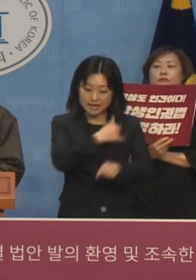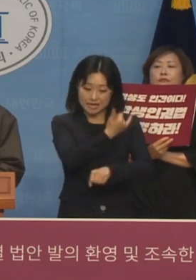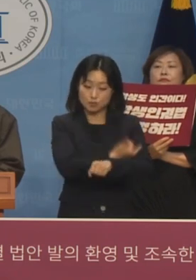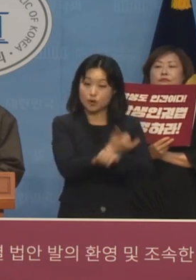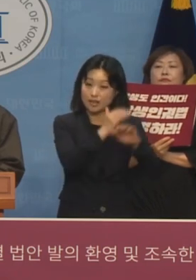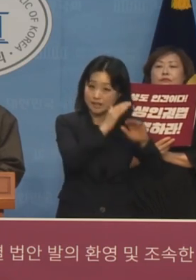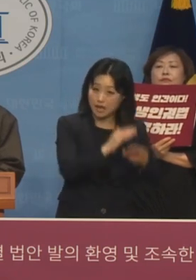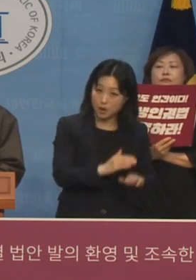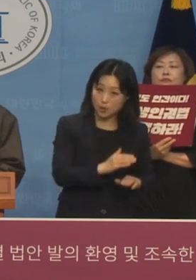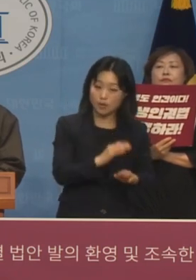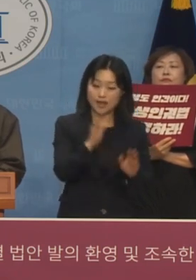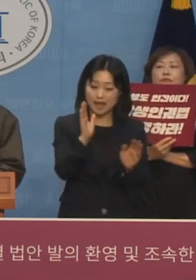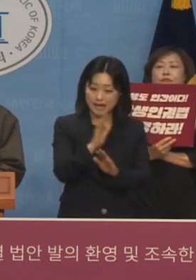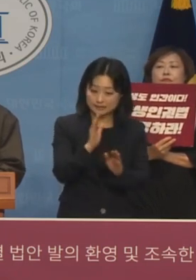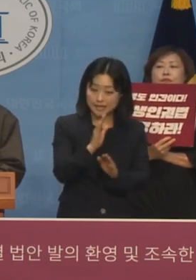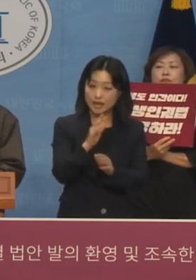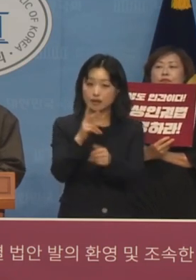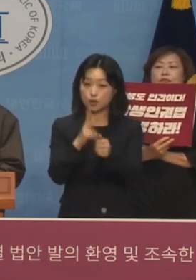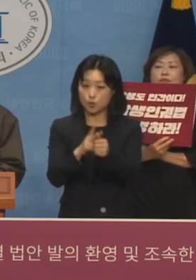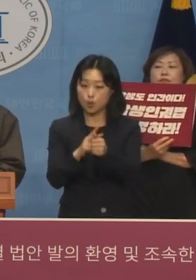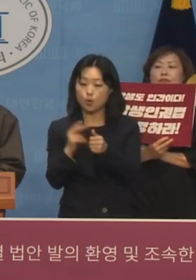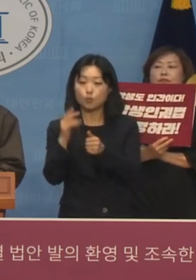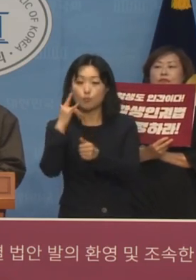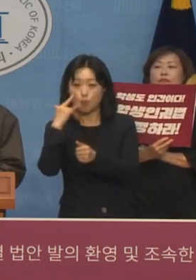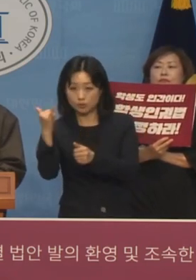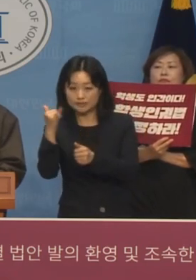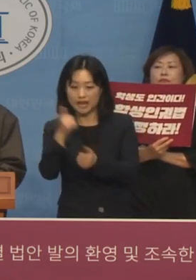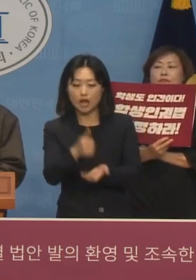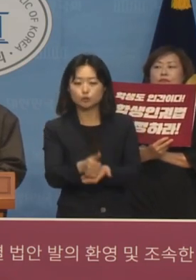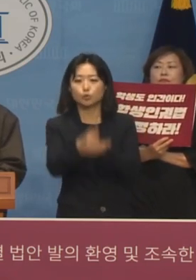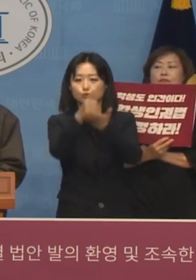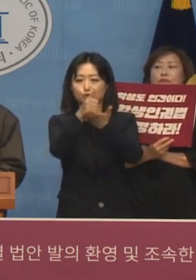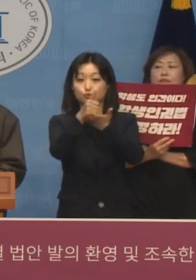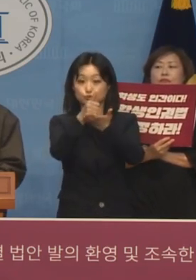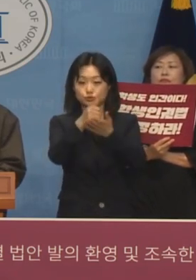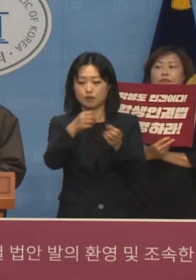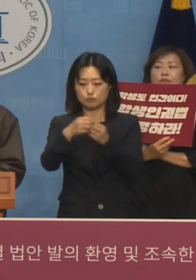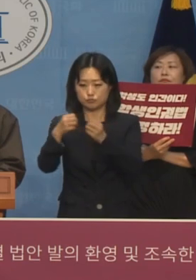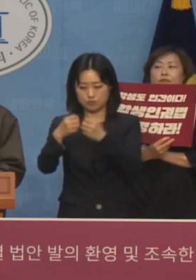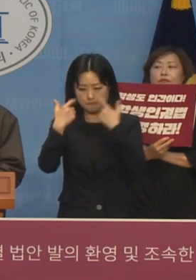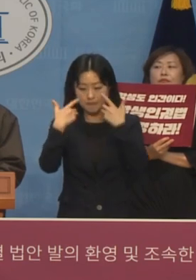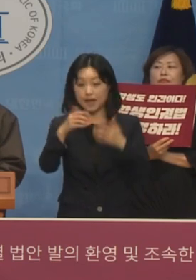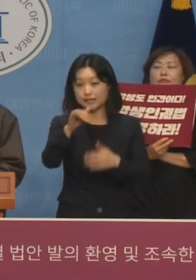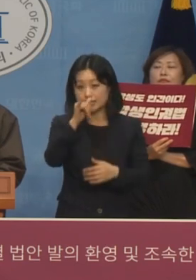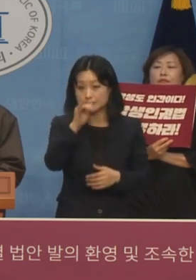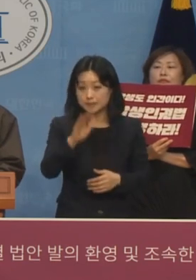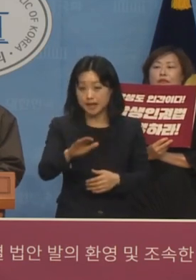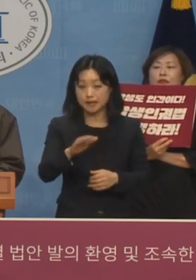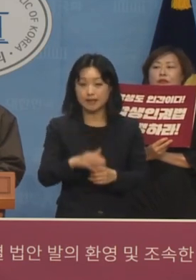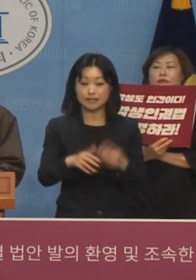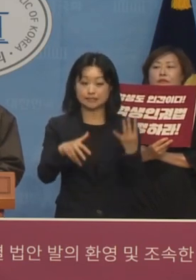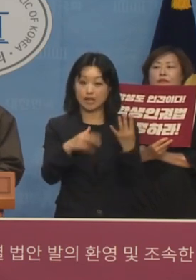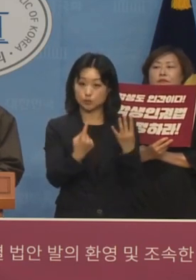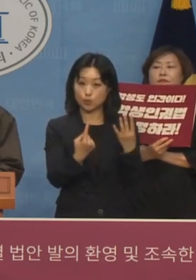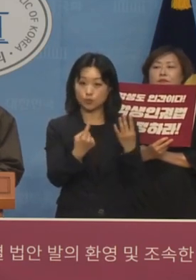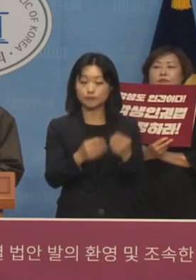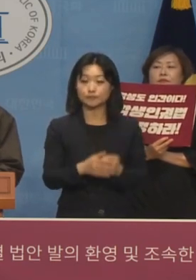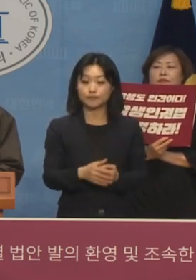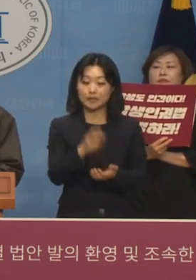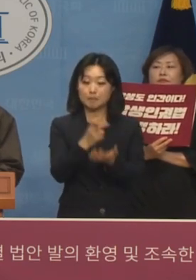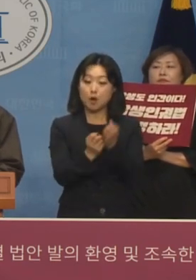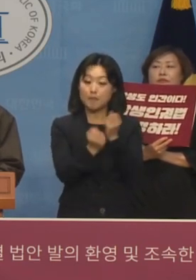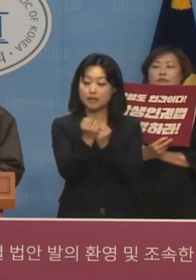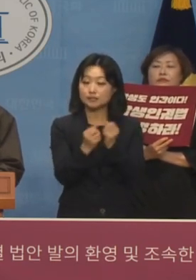내용과 학생 그리고 교원, 보호자 사이의 존중을 도모하는 규정이 명시되어 있습니다. 제4조에서는 이 법을 해석